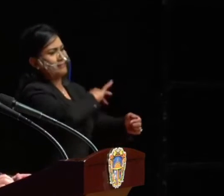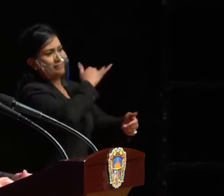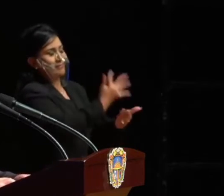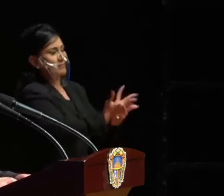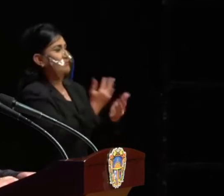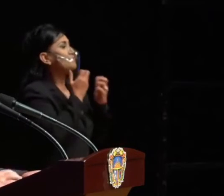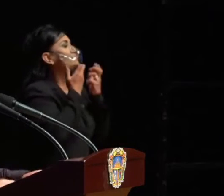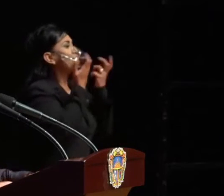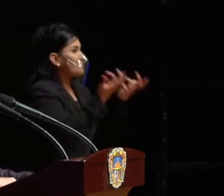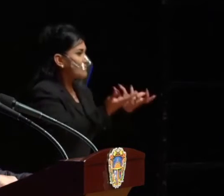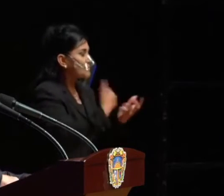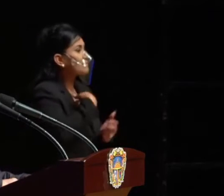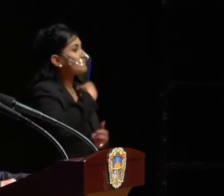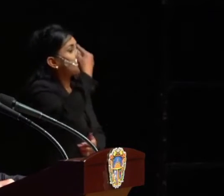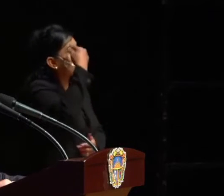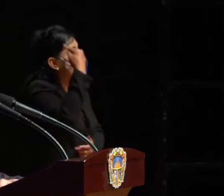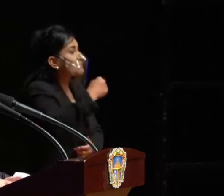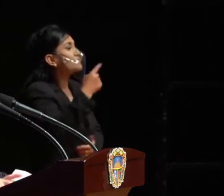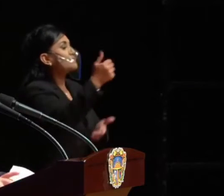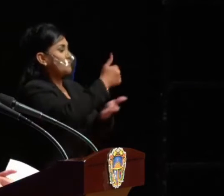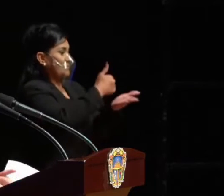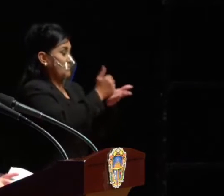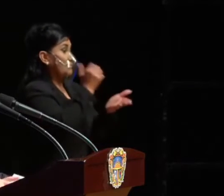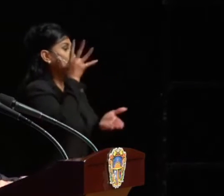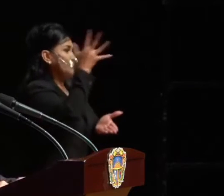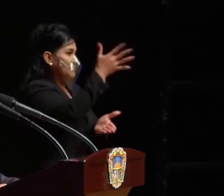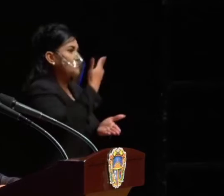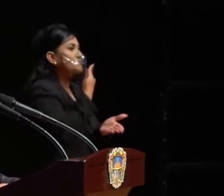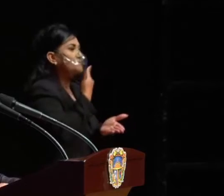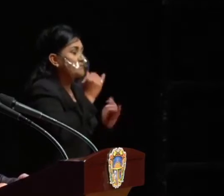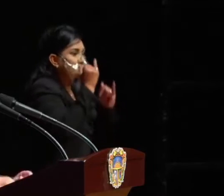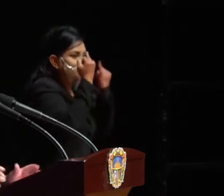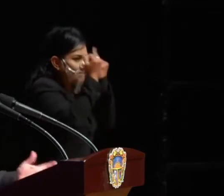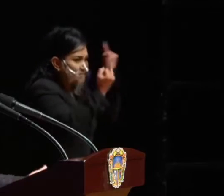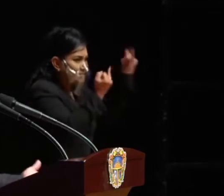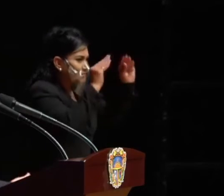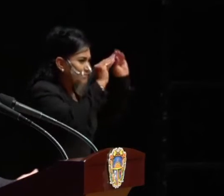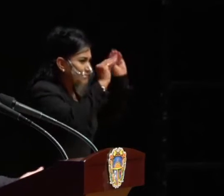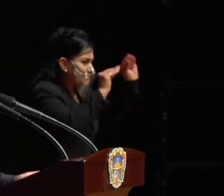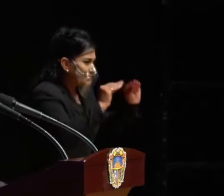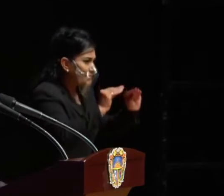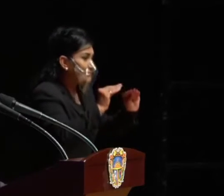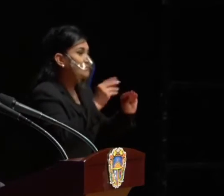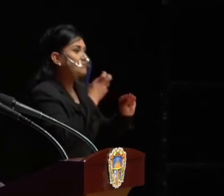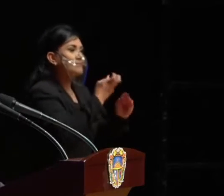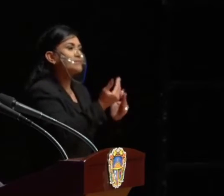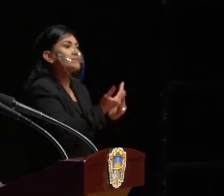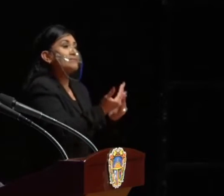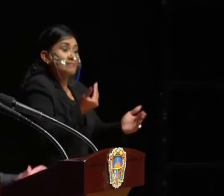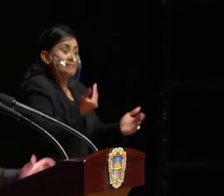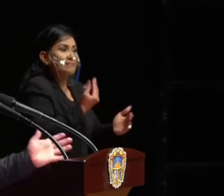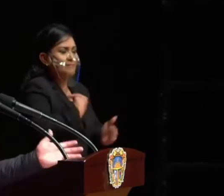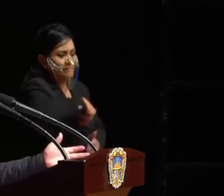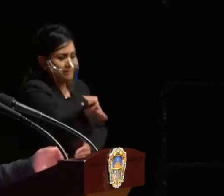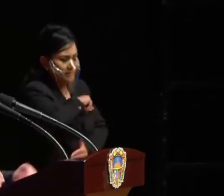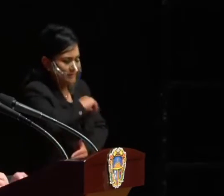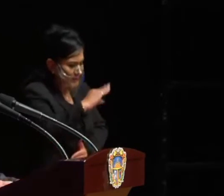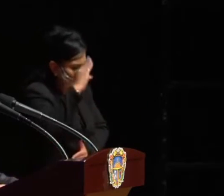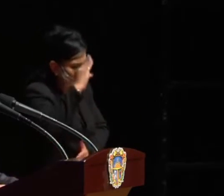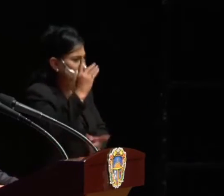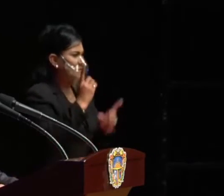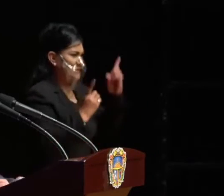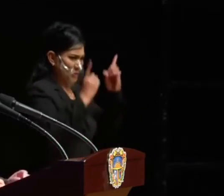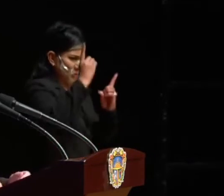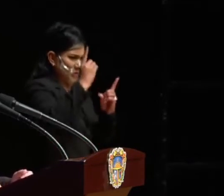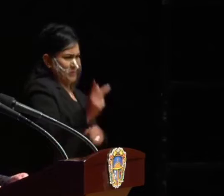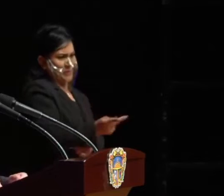diseñar el futuro de la ciudad. Debemos para eso hacernos preguntas clave. ¿Cómo vemos al